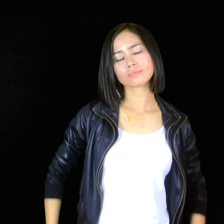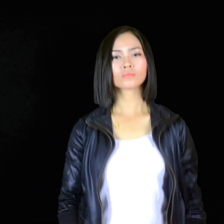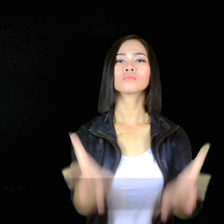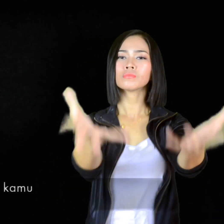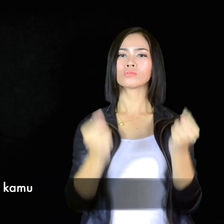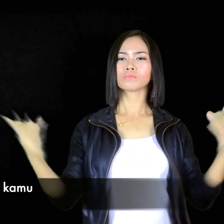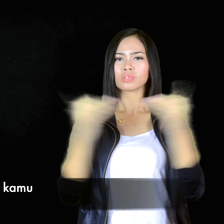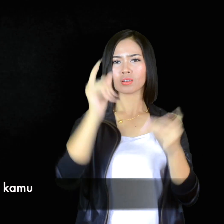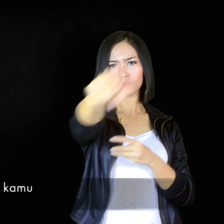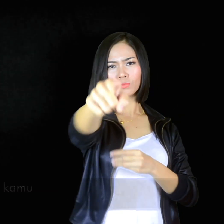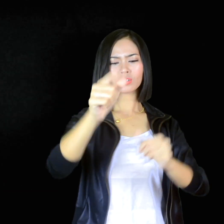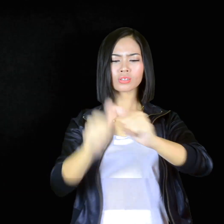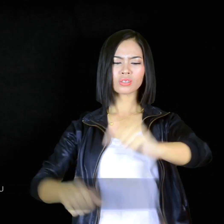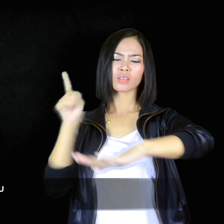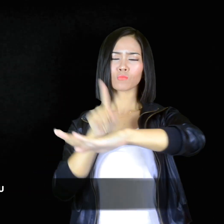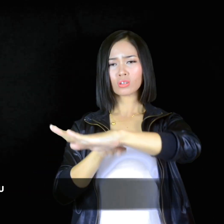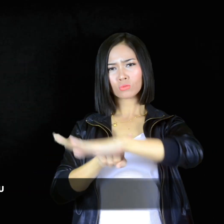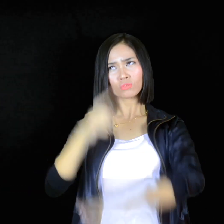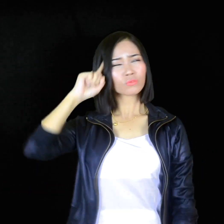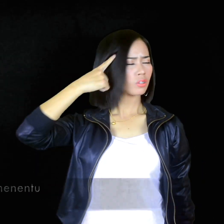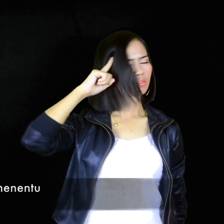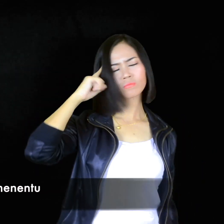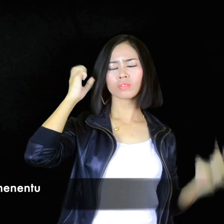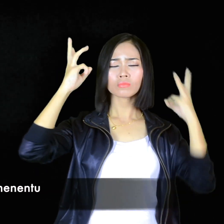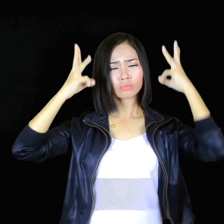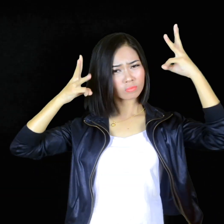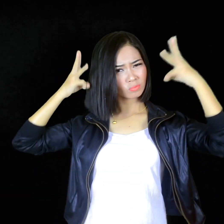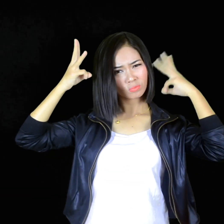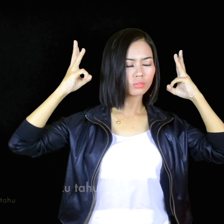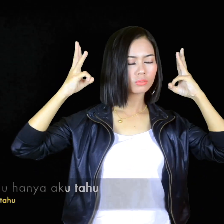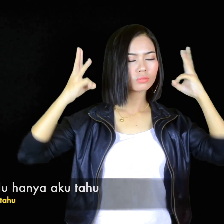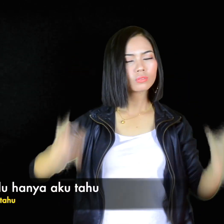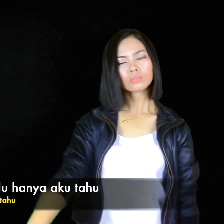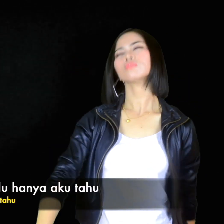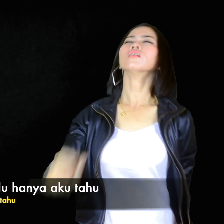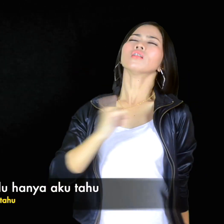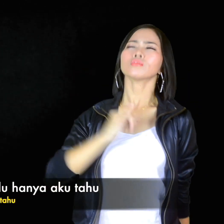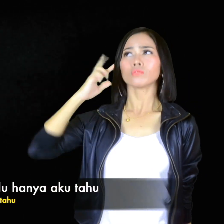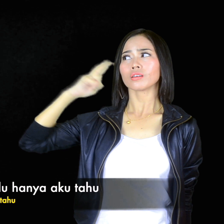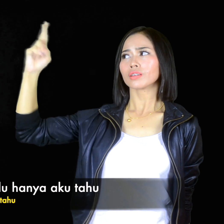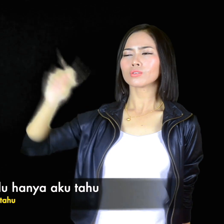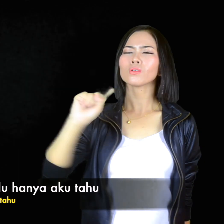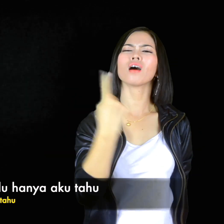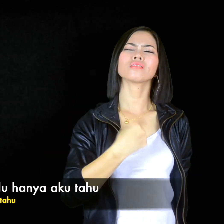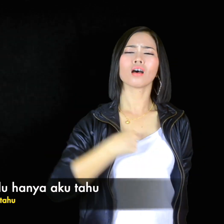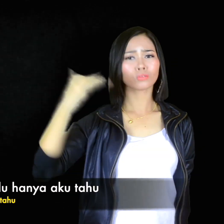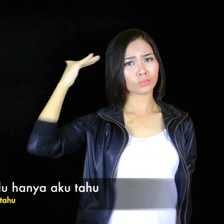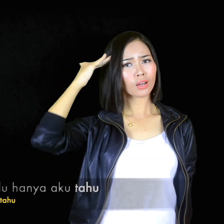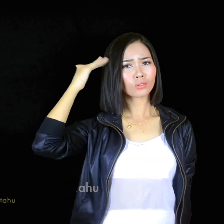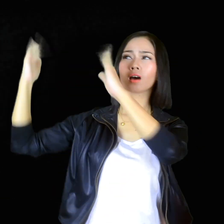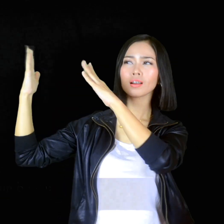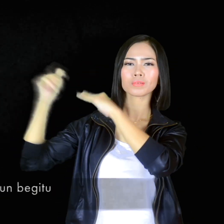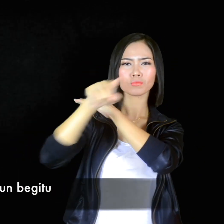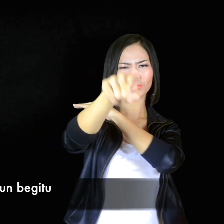Ku mau jumpa kamu Di setiap waktu Fikiranku tak menentu Hati mulai rindu Hanya aku